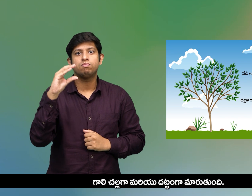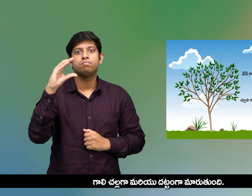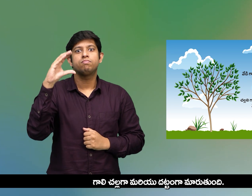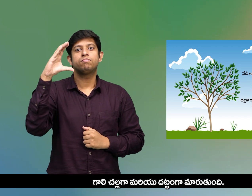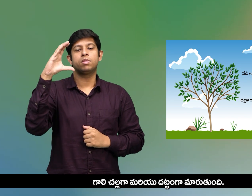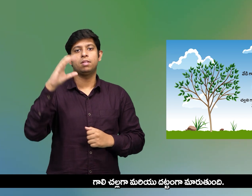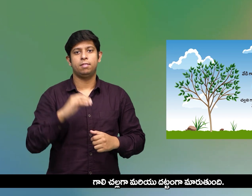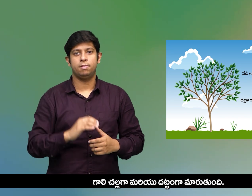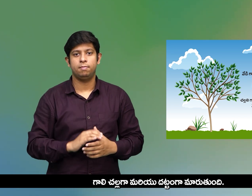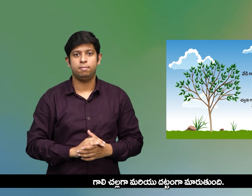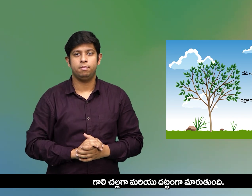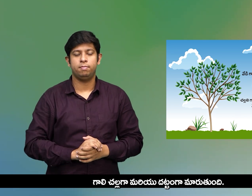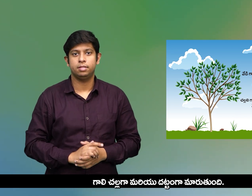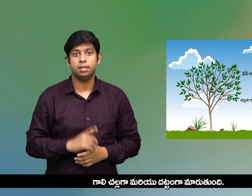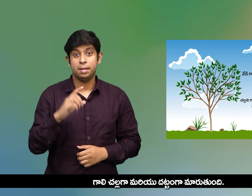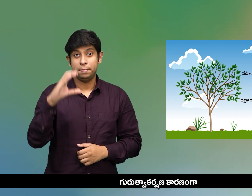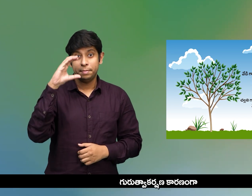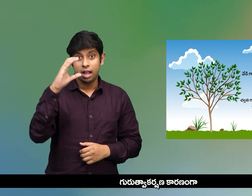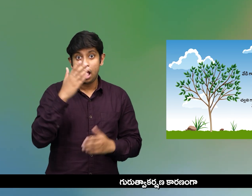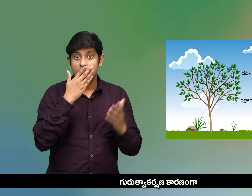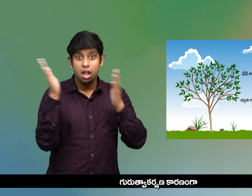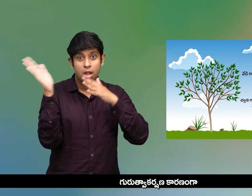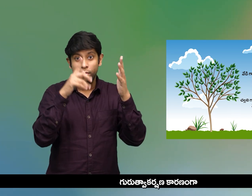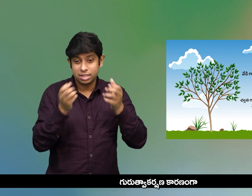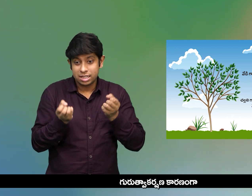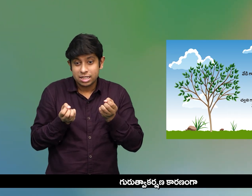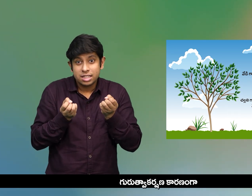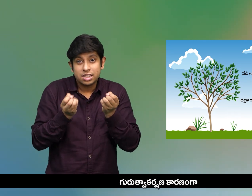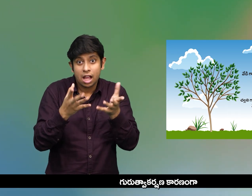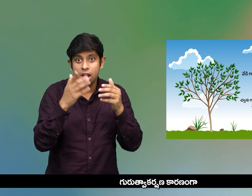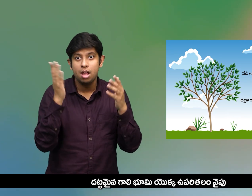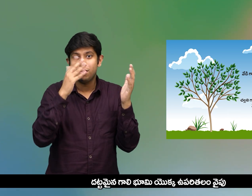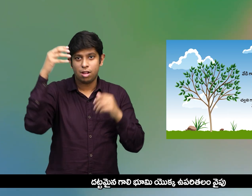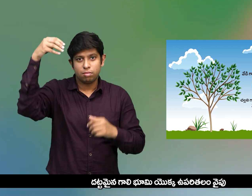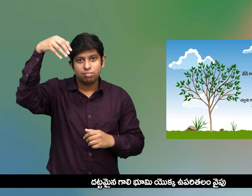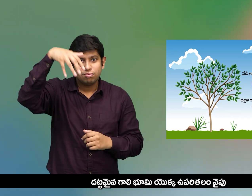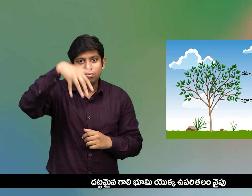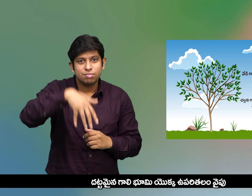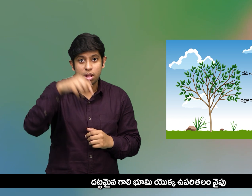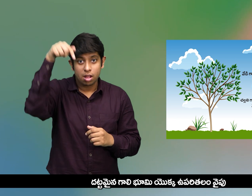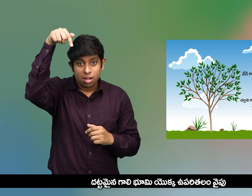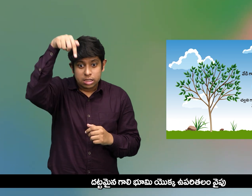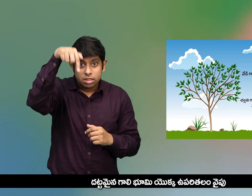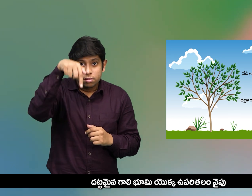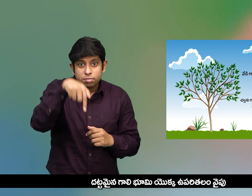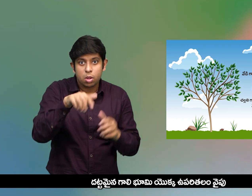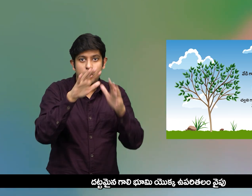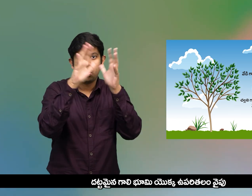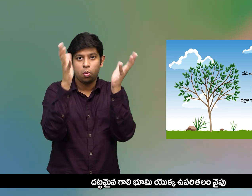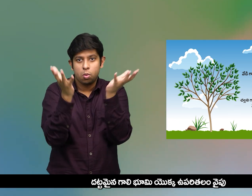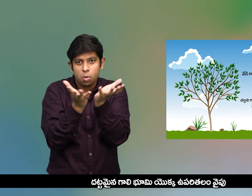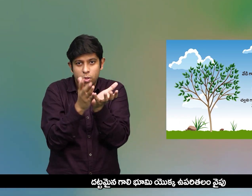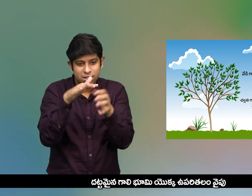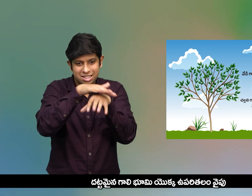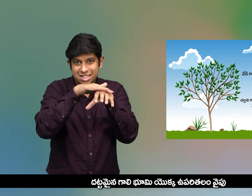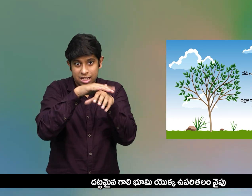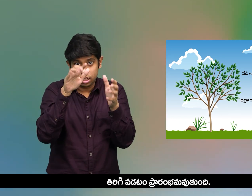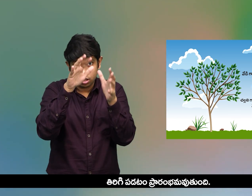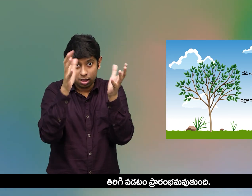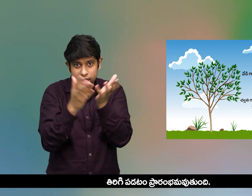మరియు దట్టంగా మారుతుంది. గురుత్వాకర్షణ కారణంగా దట్టమైన గాలి భూమి యొక్క ఉపరితలం వైపు తిరిగి